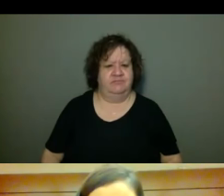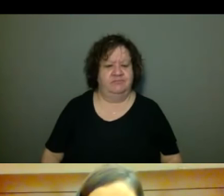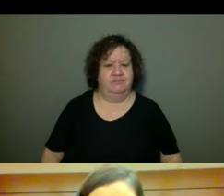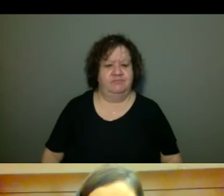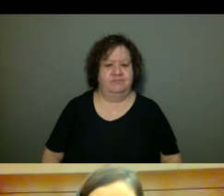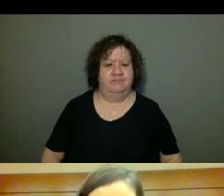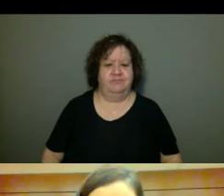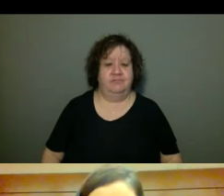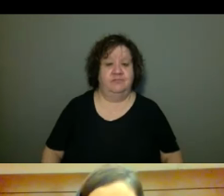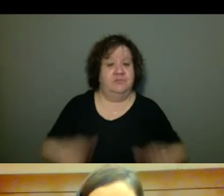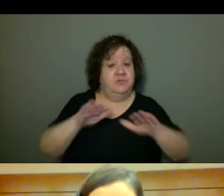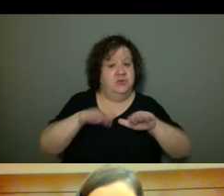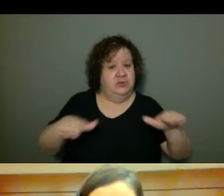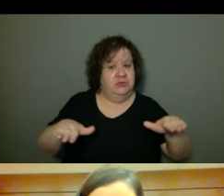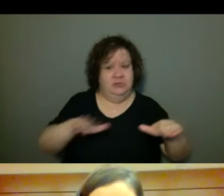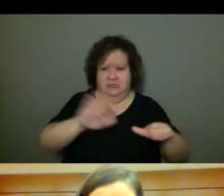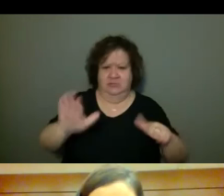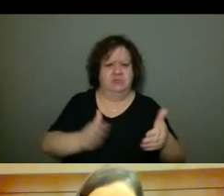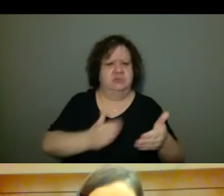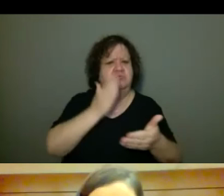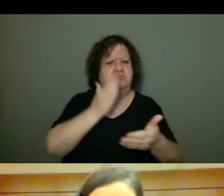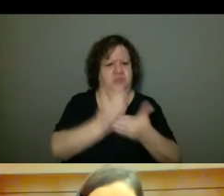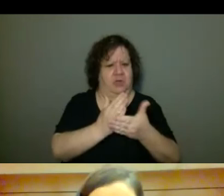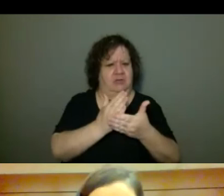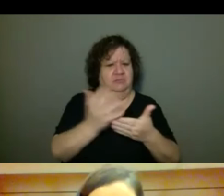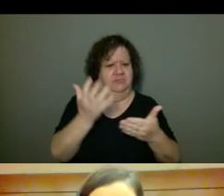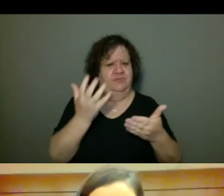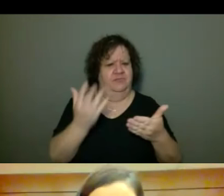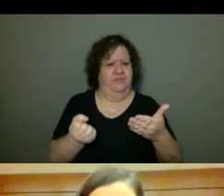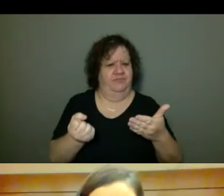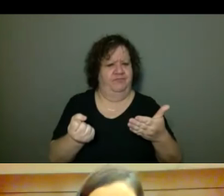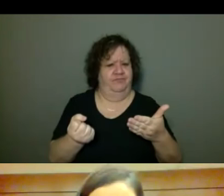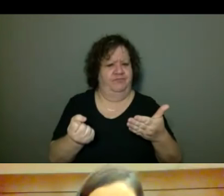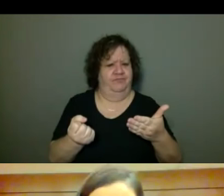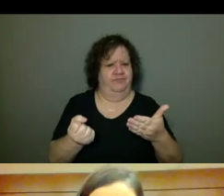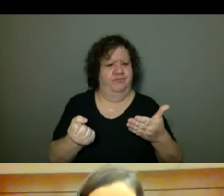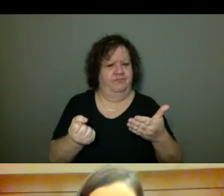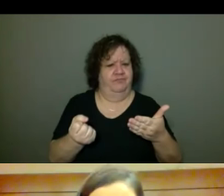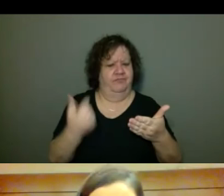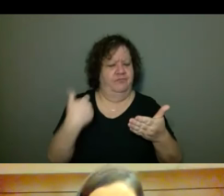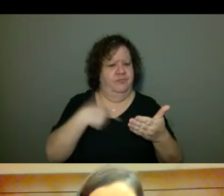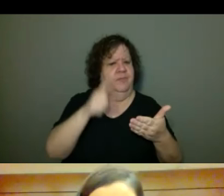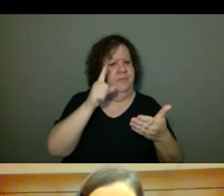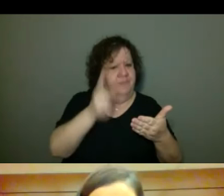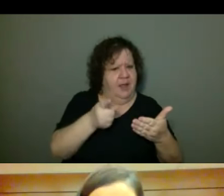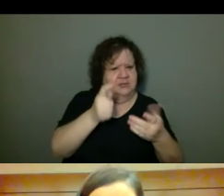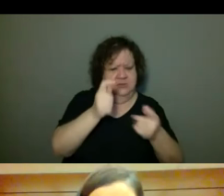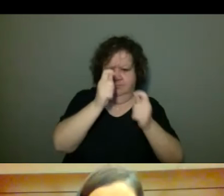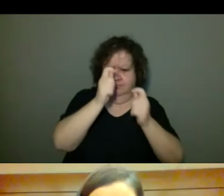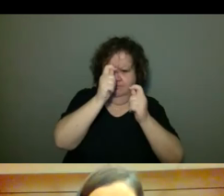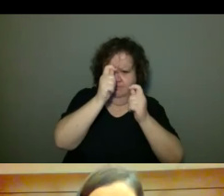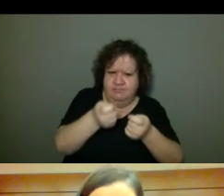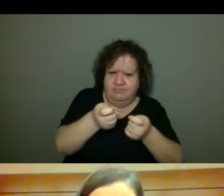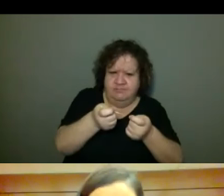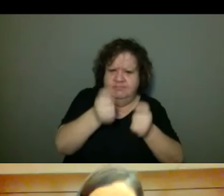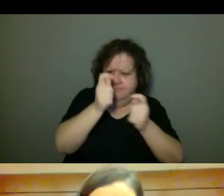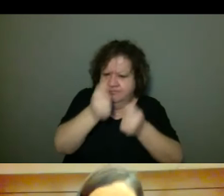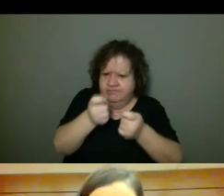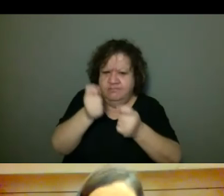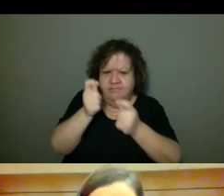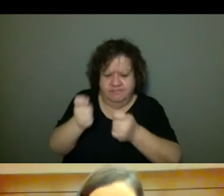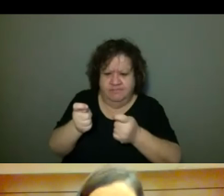También hay que decir que es necesario respetar a los niños, a los jóvenes y